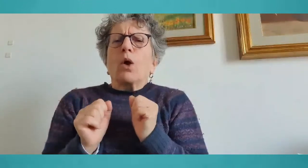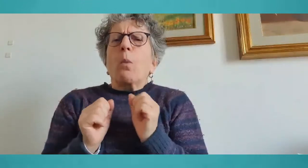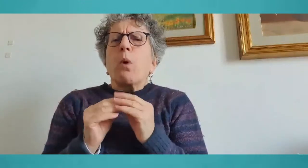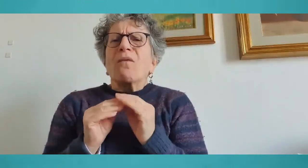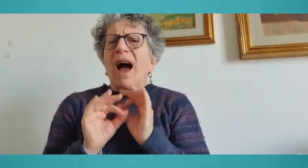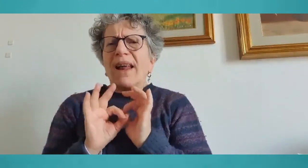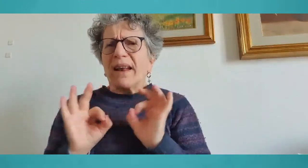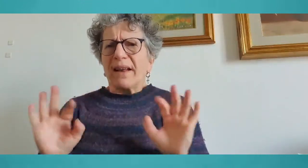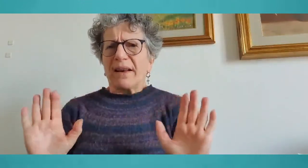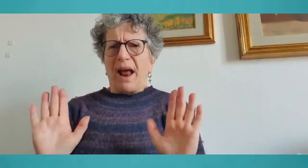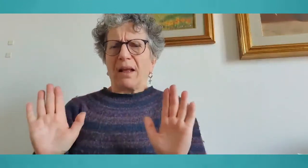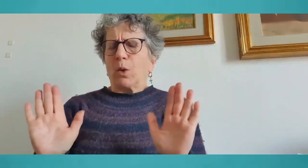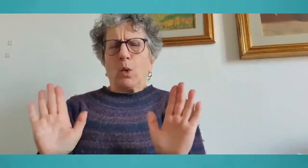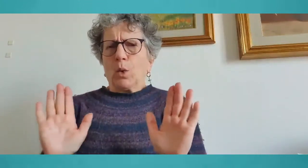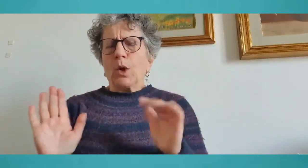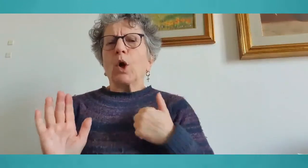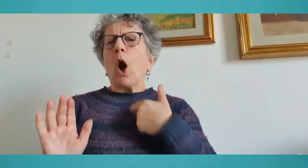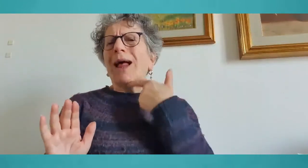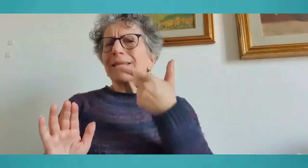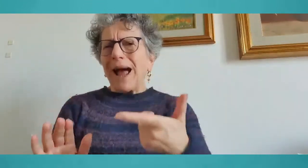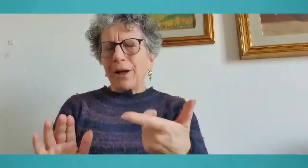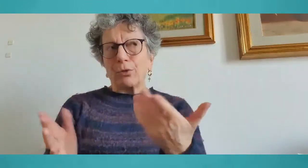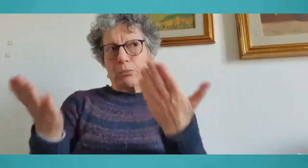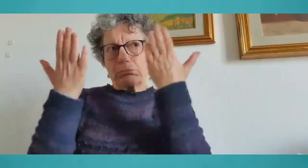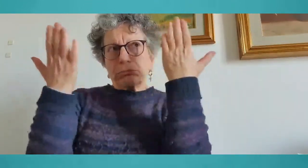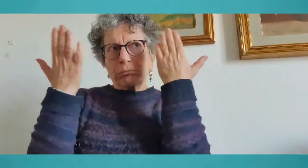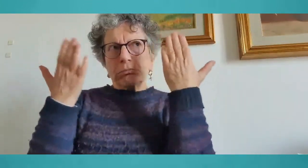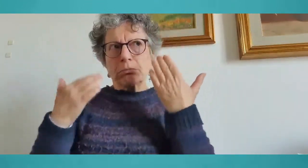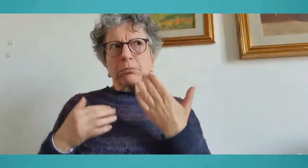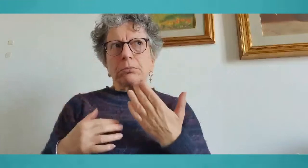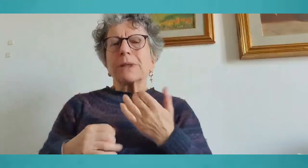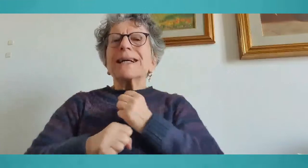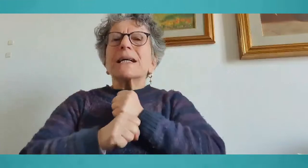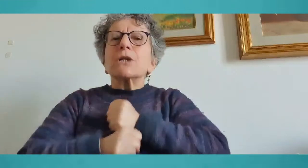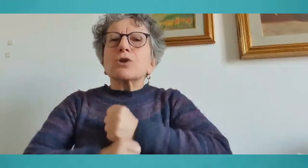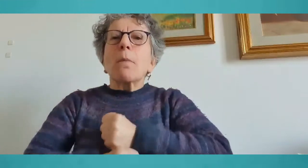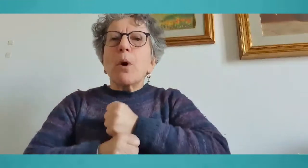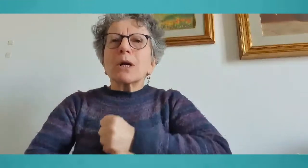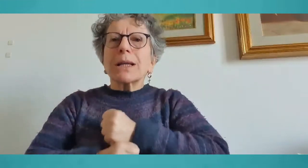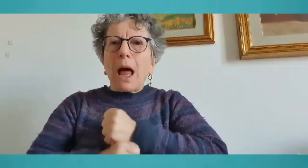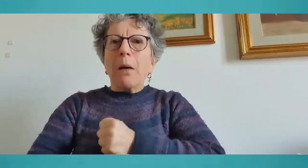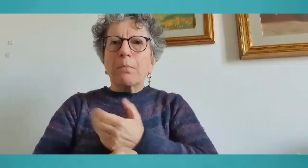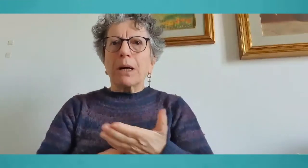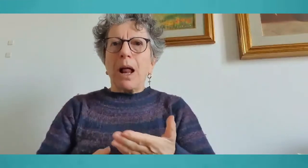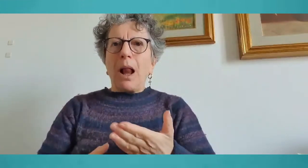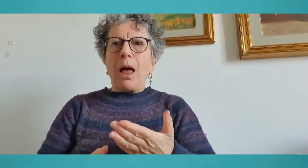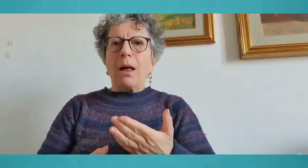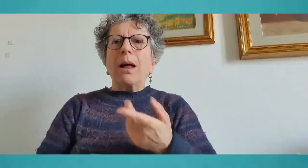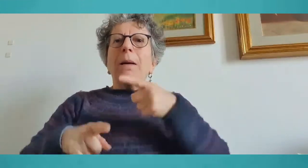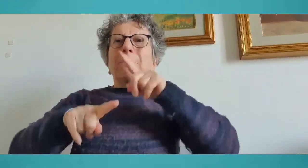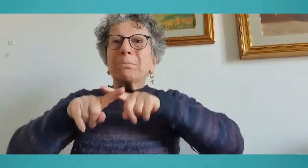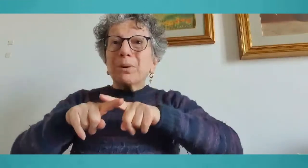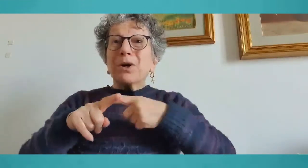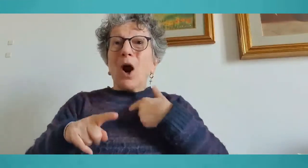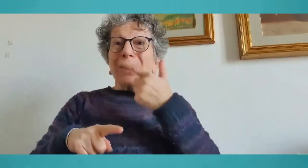Lo può fare e me ha dato un sapore tappe pu ha